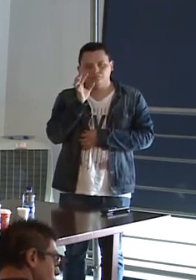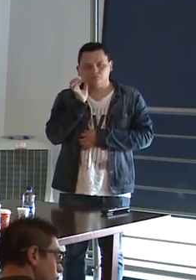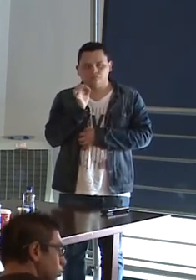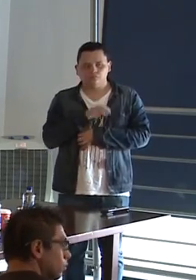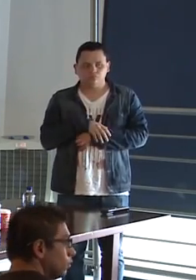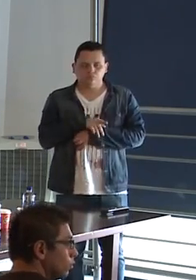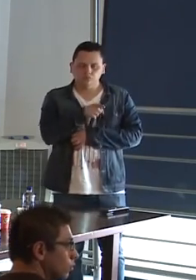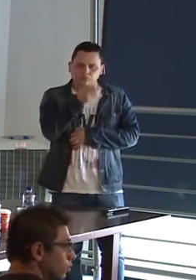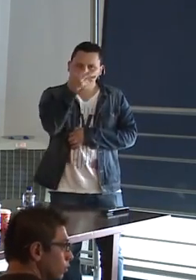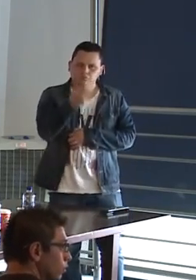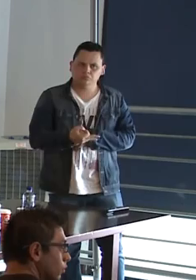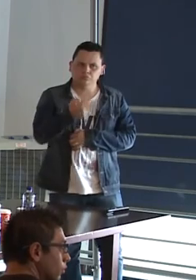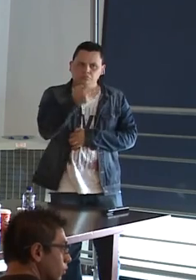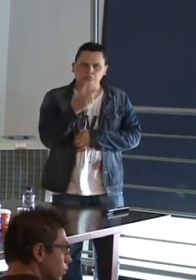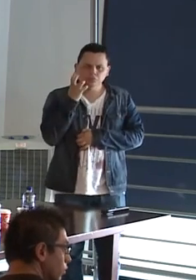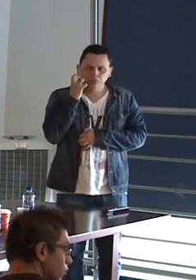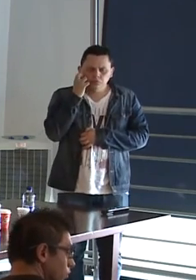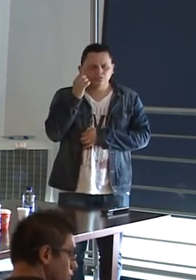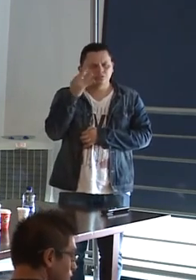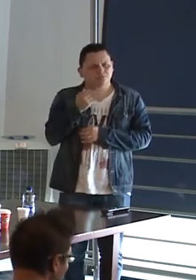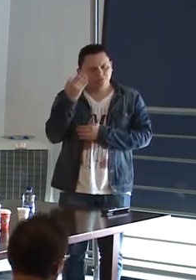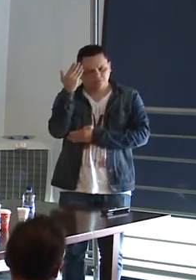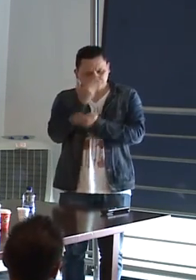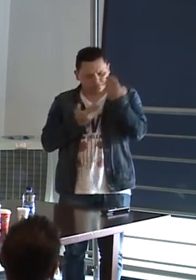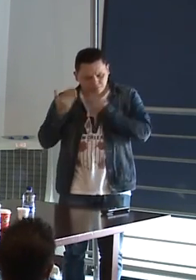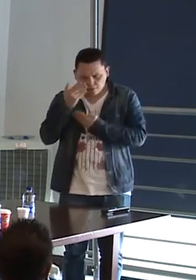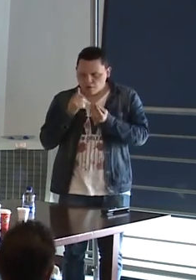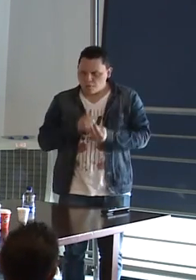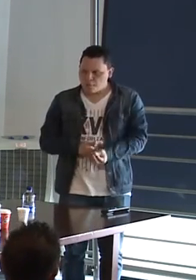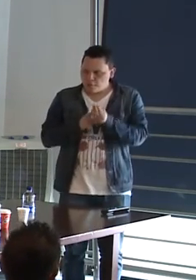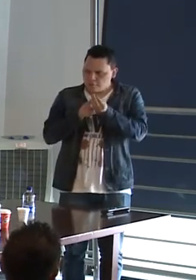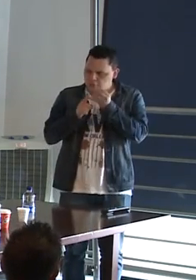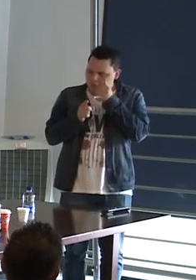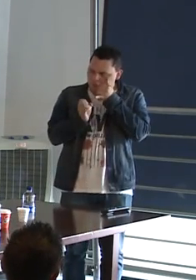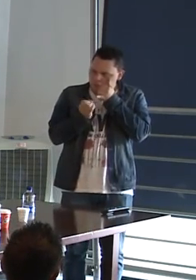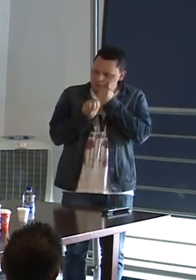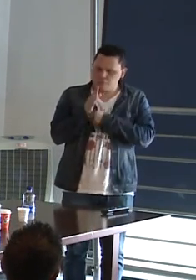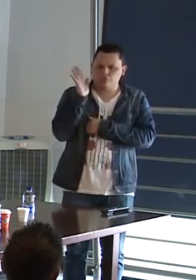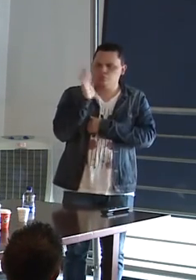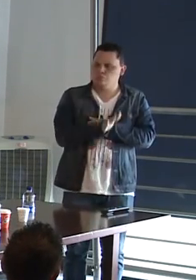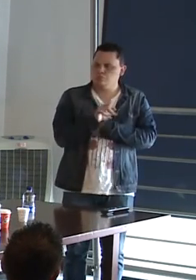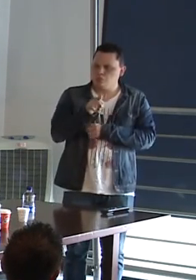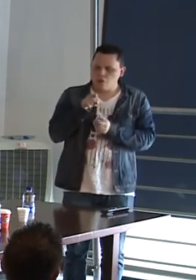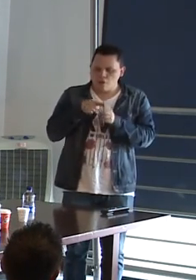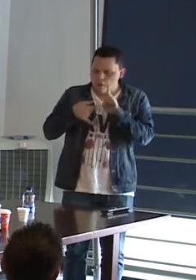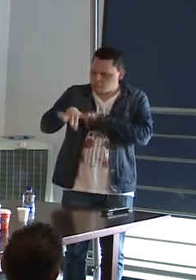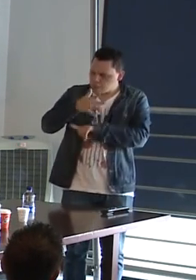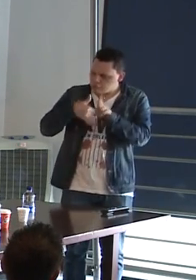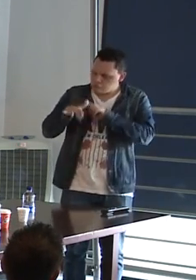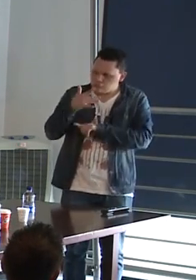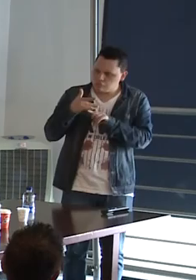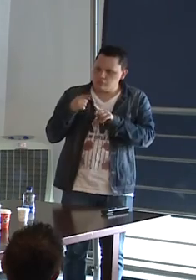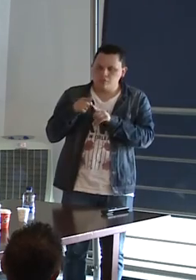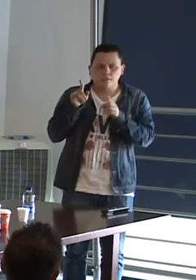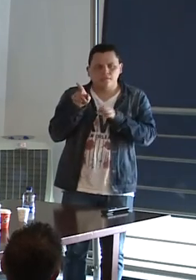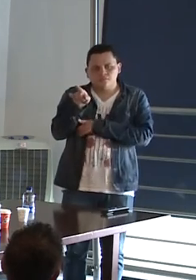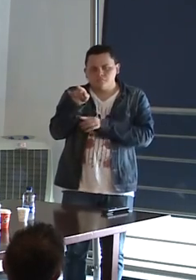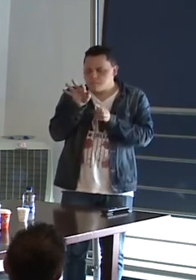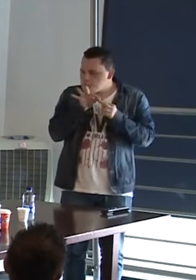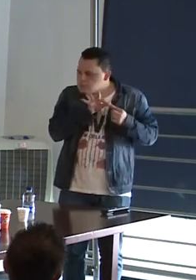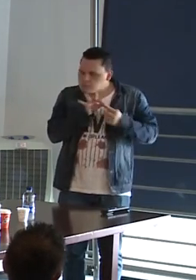Siempre atento al análisis político-pedagógico y a las coyunturas, y